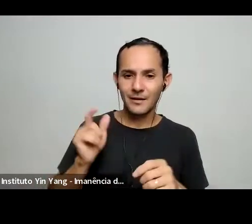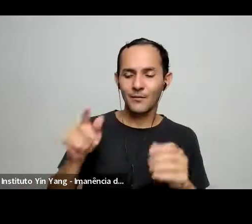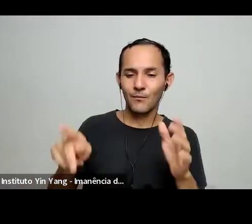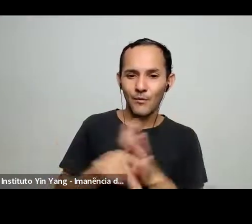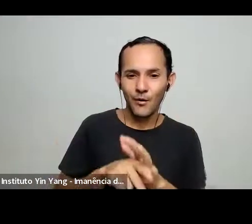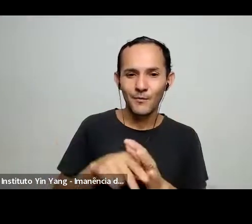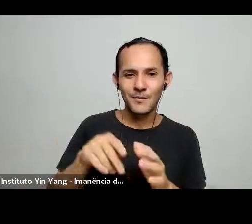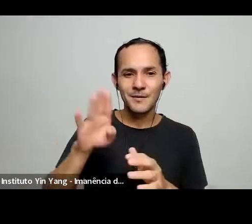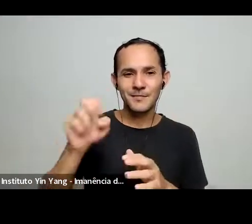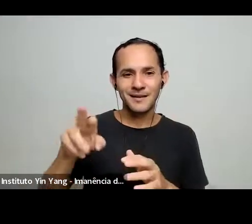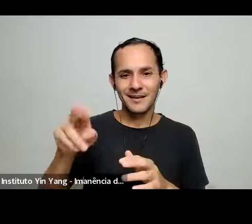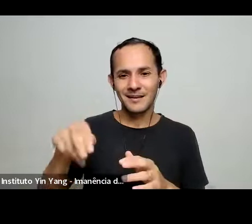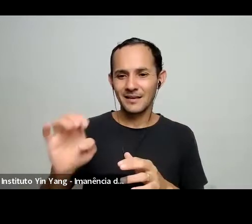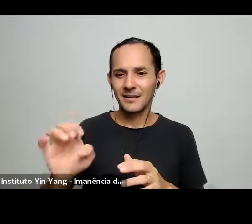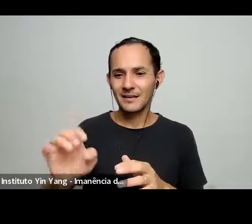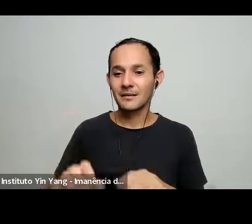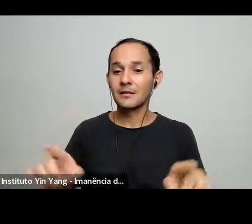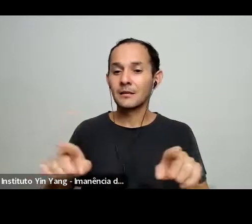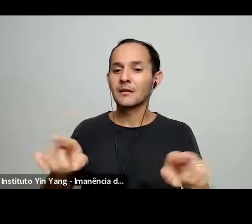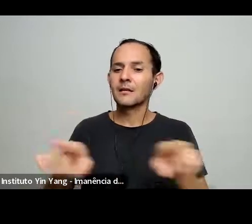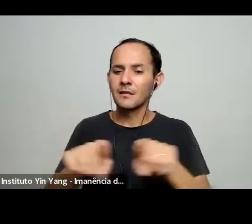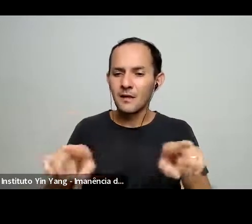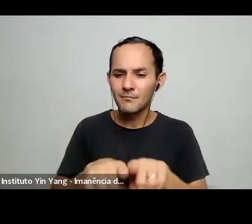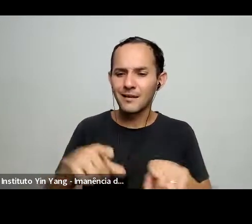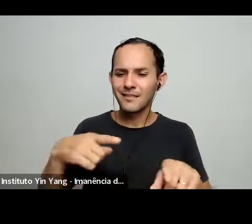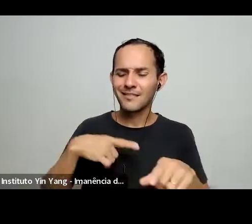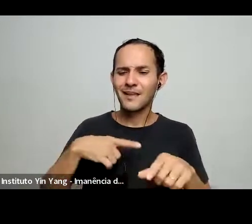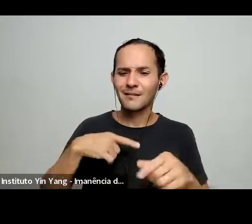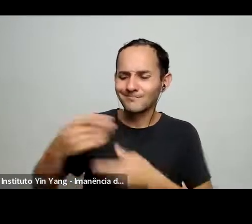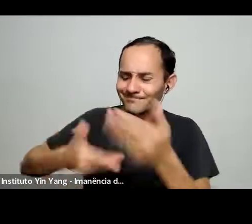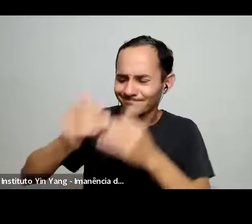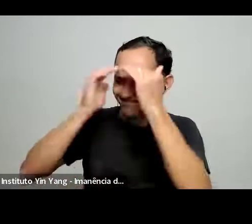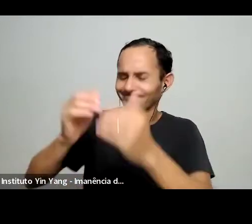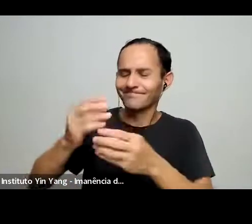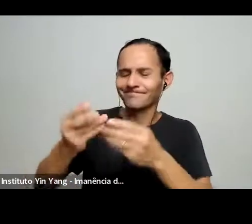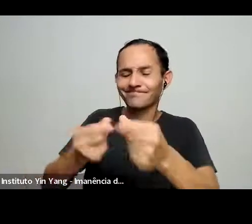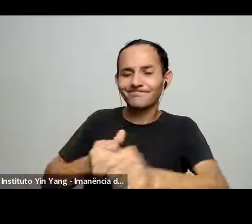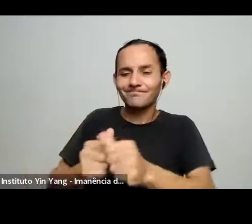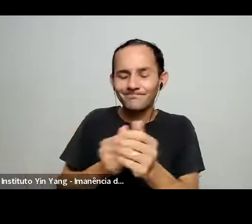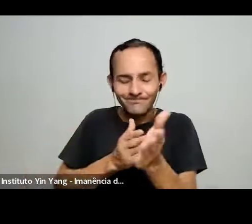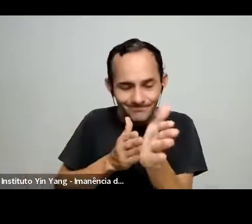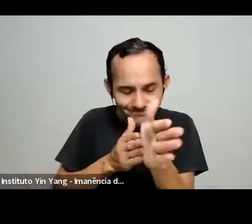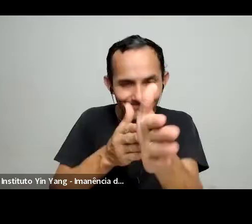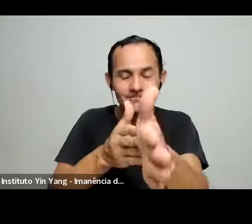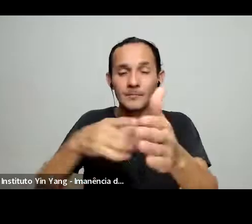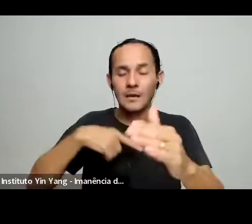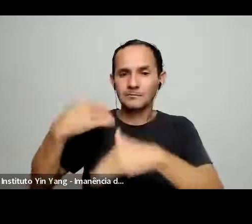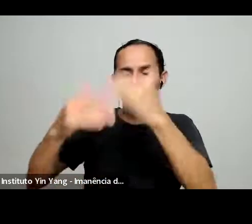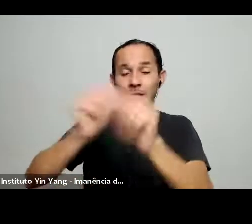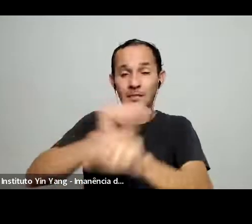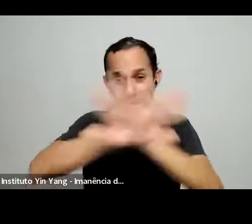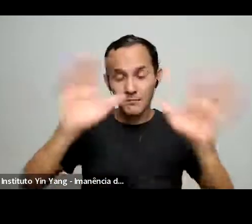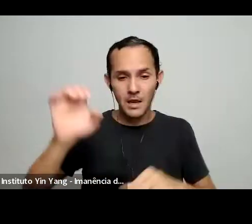né? A equidade, excelência, solidariedade, respeito, integridade, garantir um desempenho transparente,